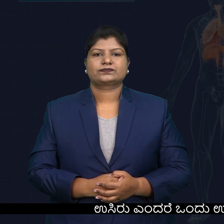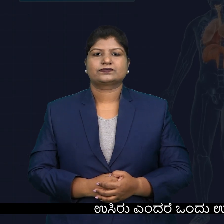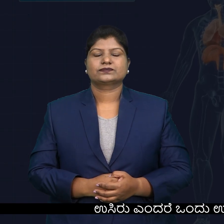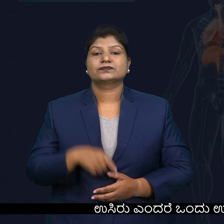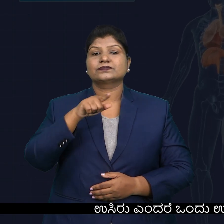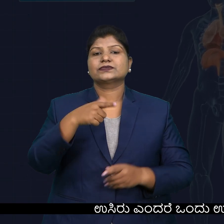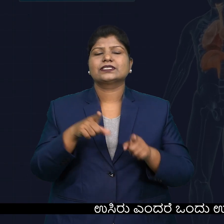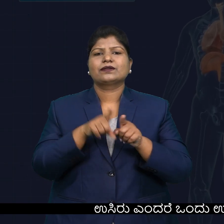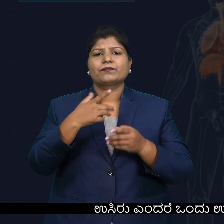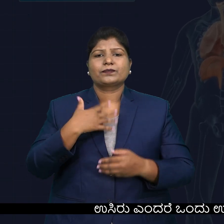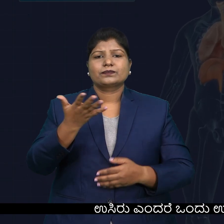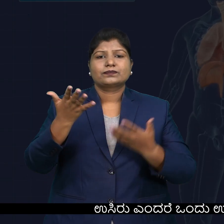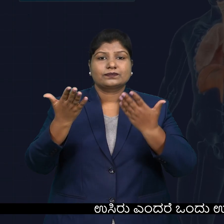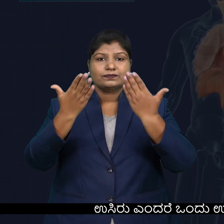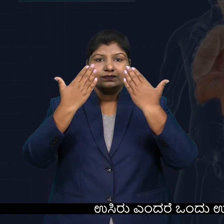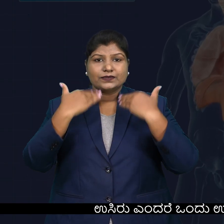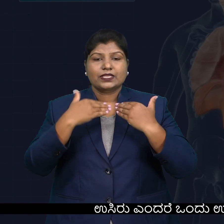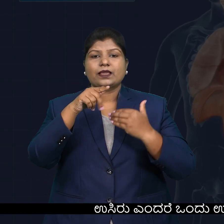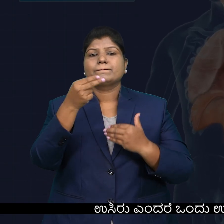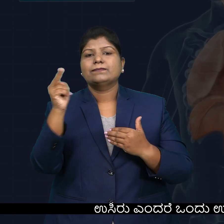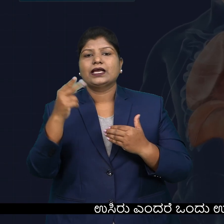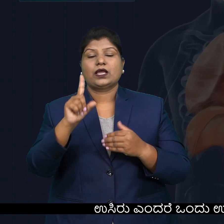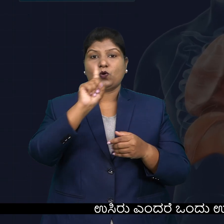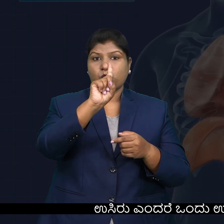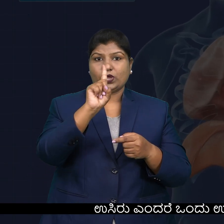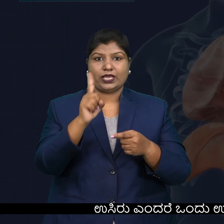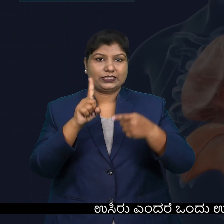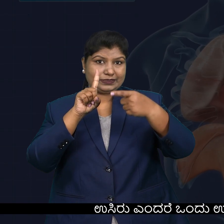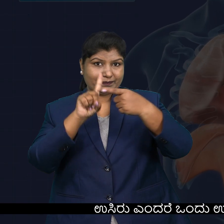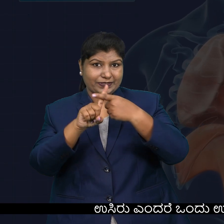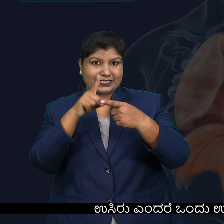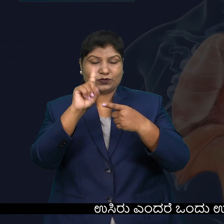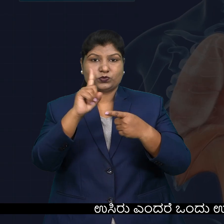ಉಸಿರು ಎಂದರೆ ಒಂದು ಉಚ್ಛ್ವಾಸ ಮತ್ತು ಒಂದು ನಿಶ್ವಾಸ.